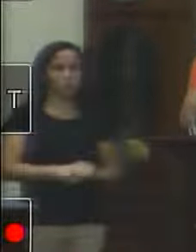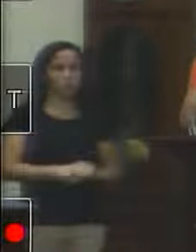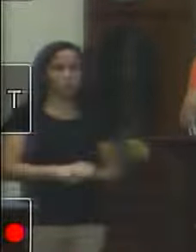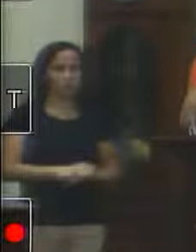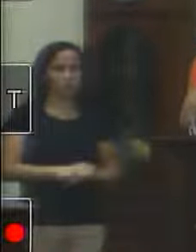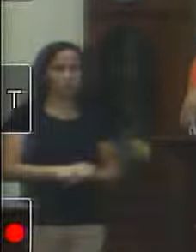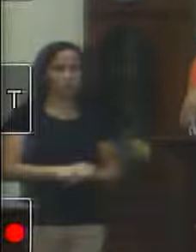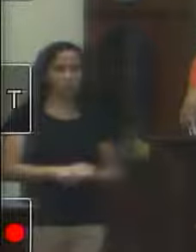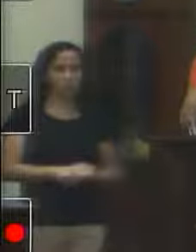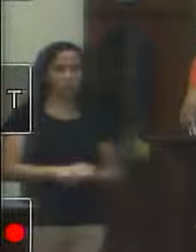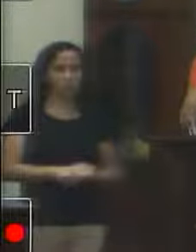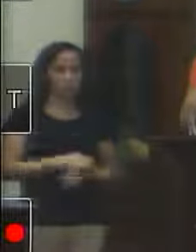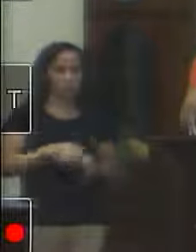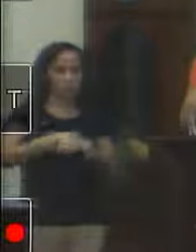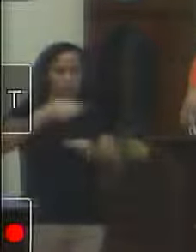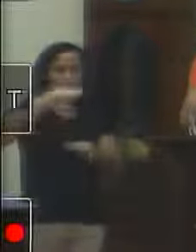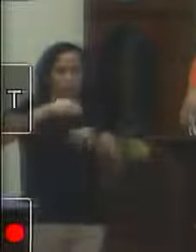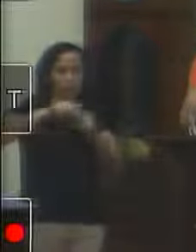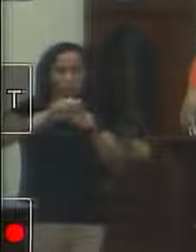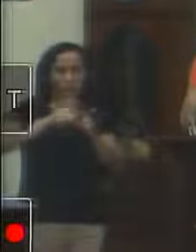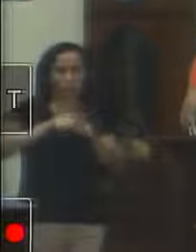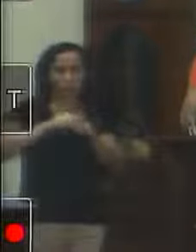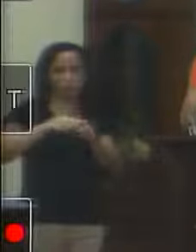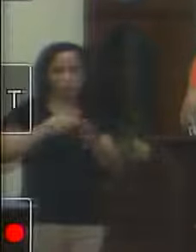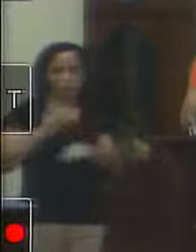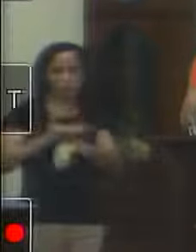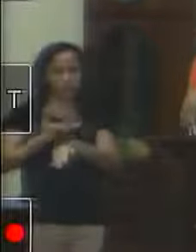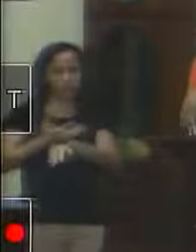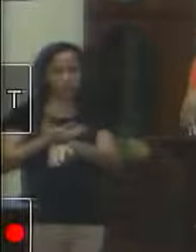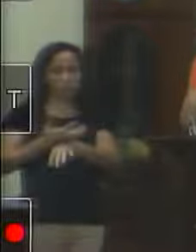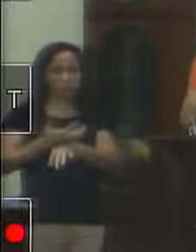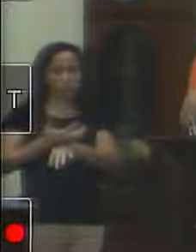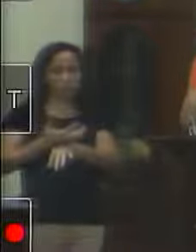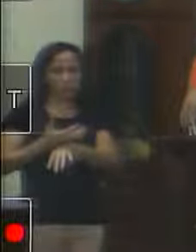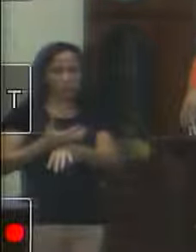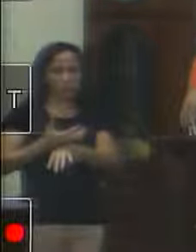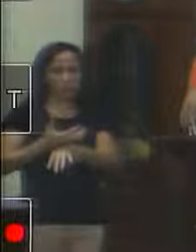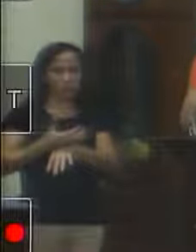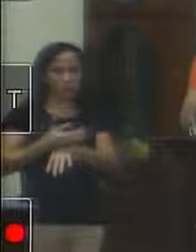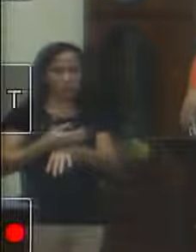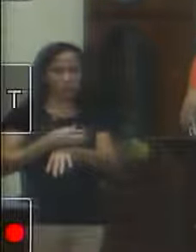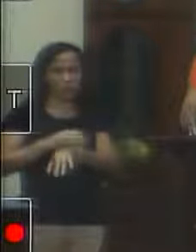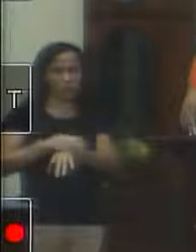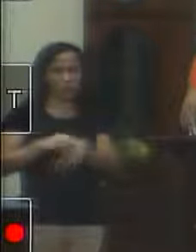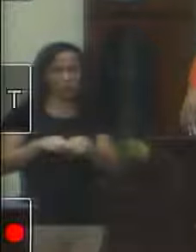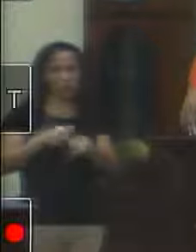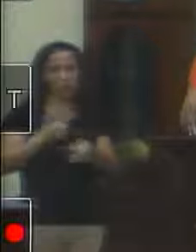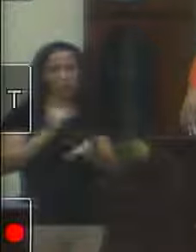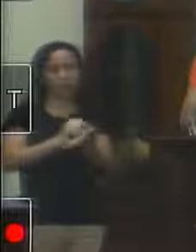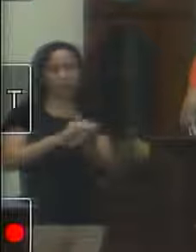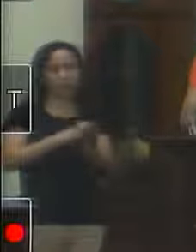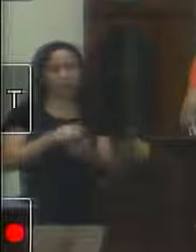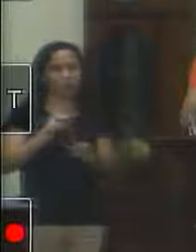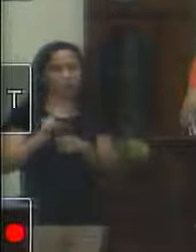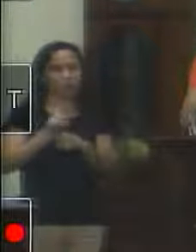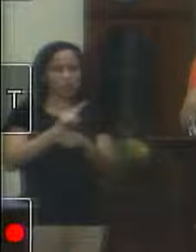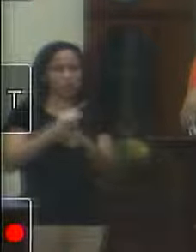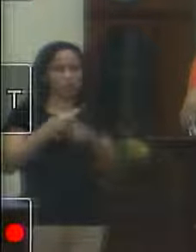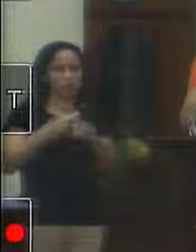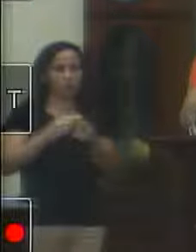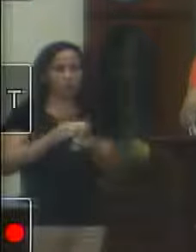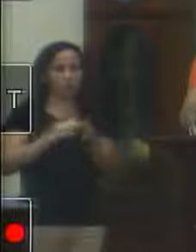certo? Long necks, na praça, mas não foram autuadas pelos fiscais que